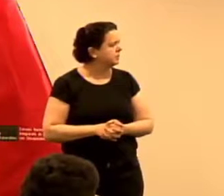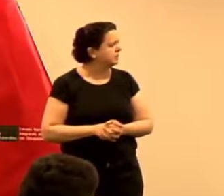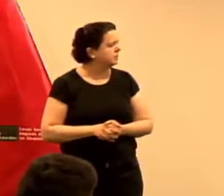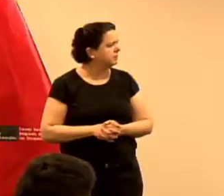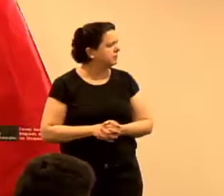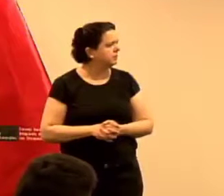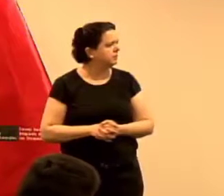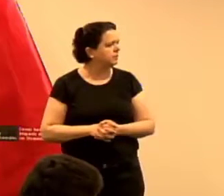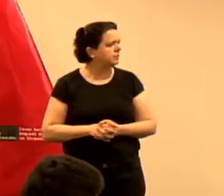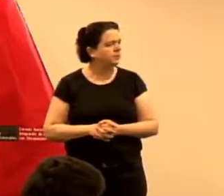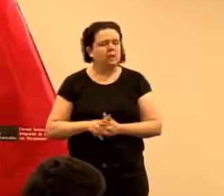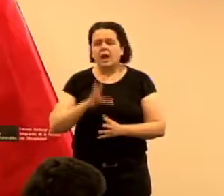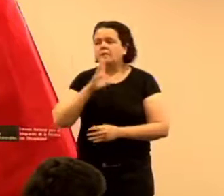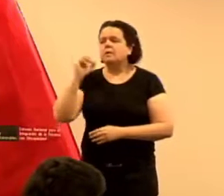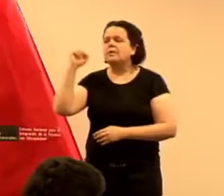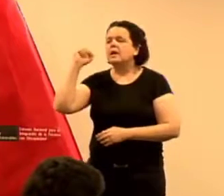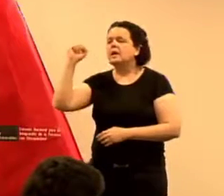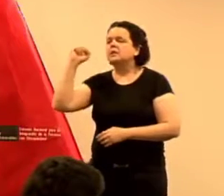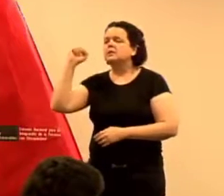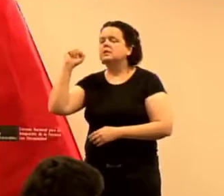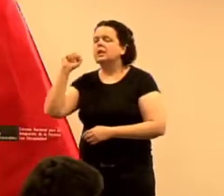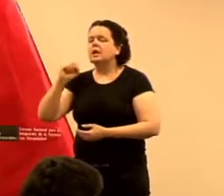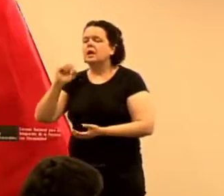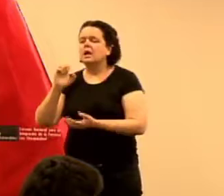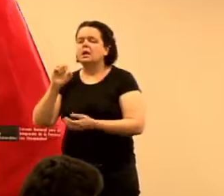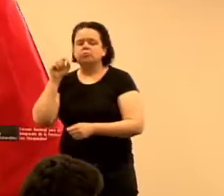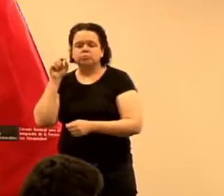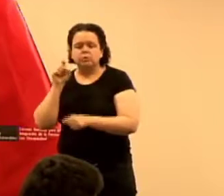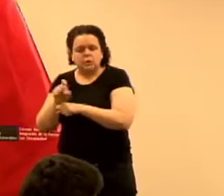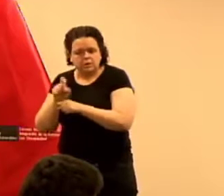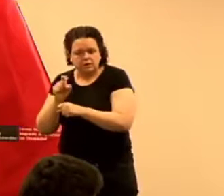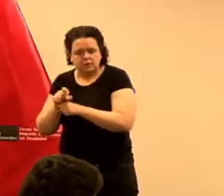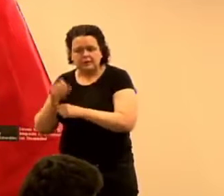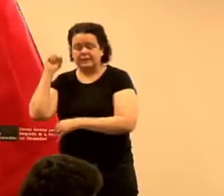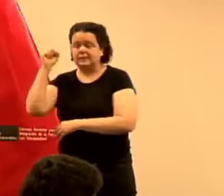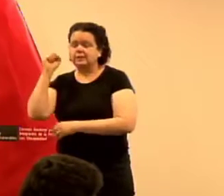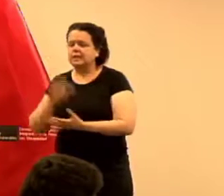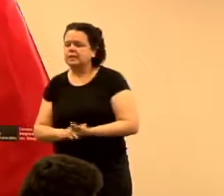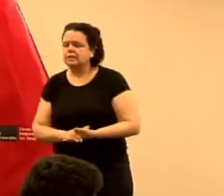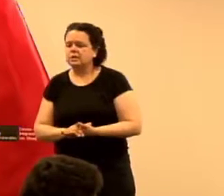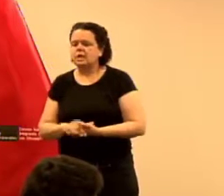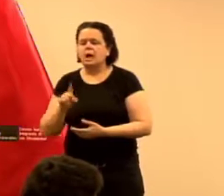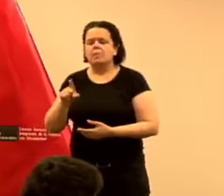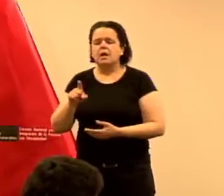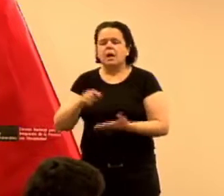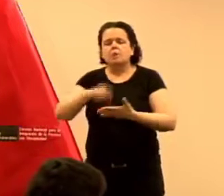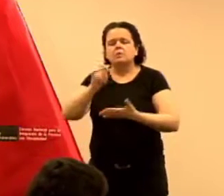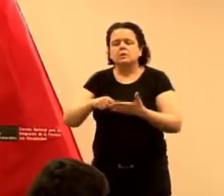Ok. Hablamos del derecho a la educación. Es un derecho que está consagrado tanto por la Convención